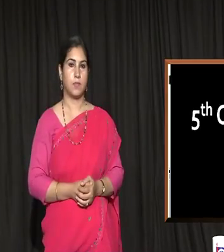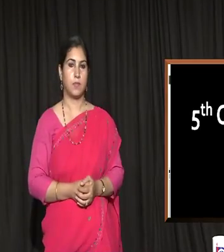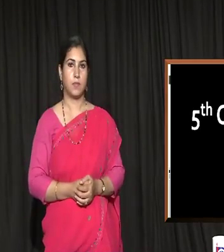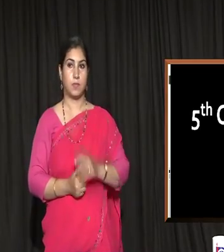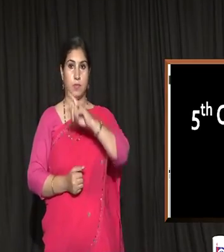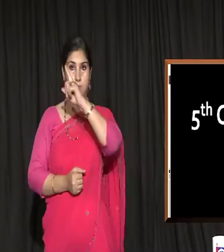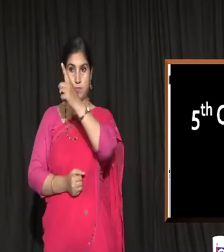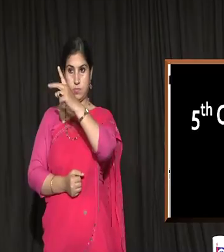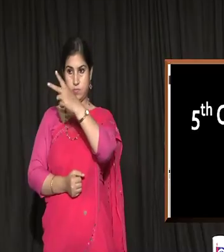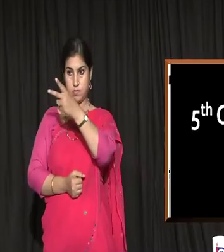5th century